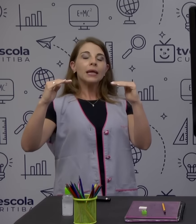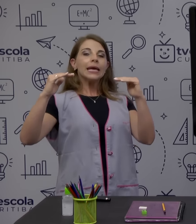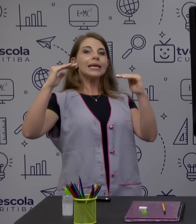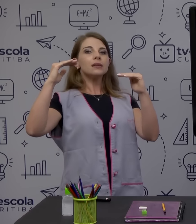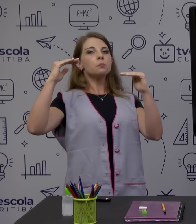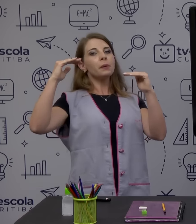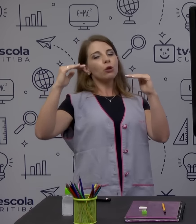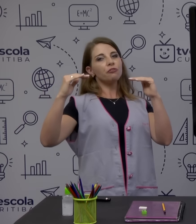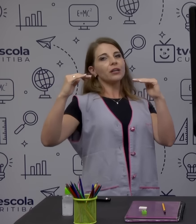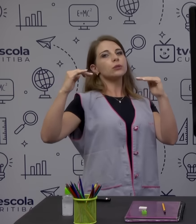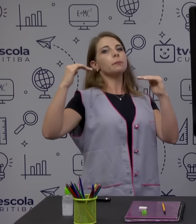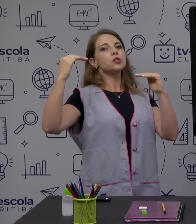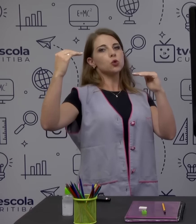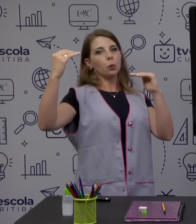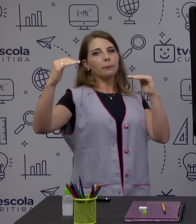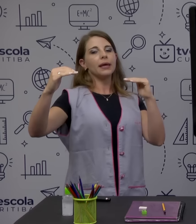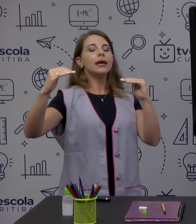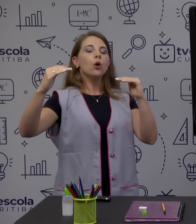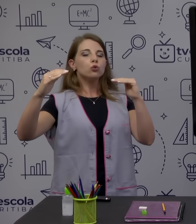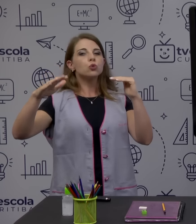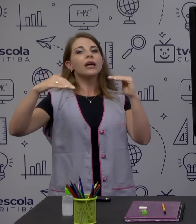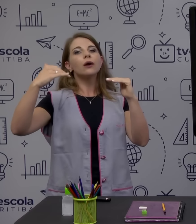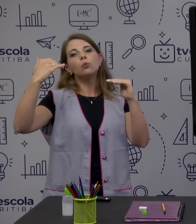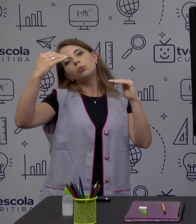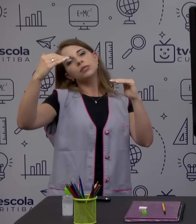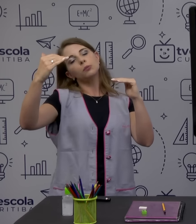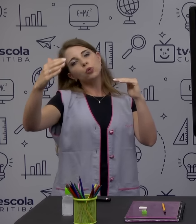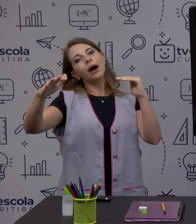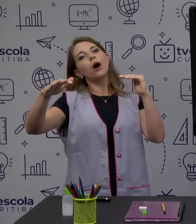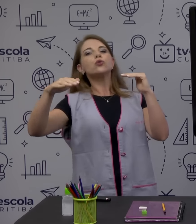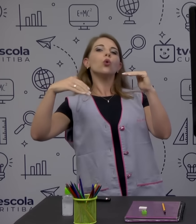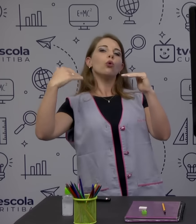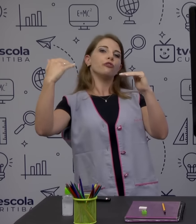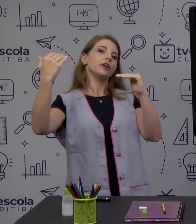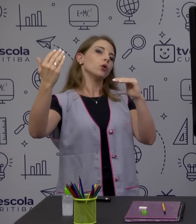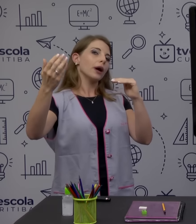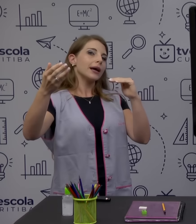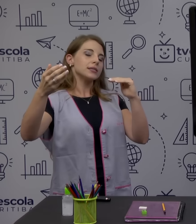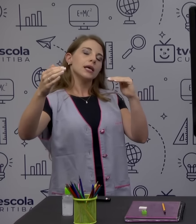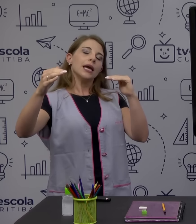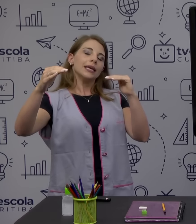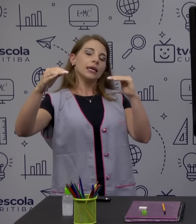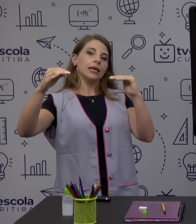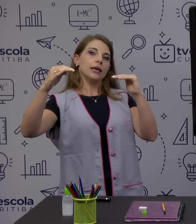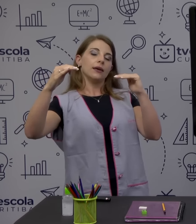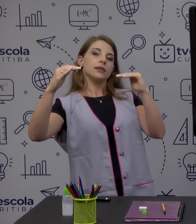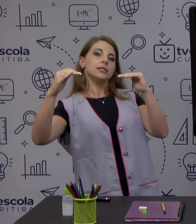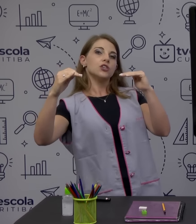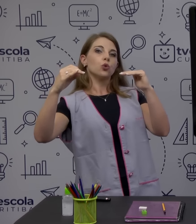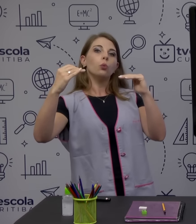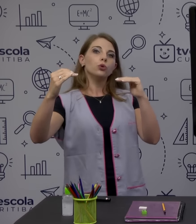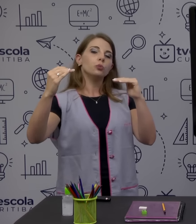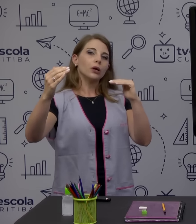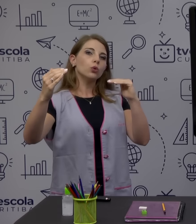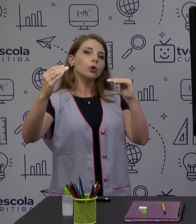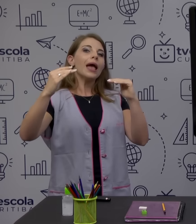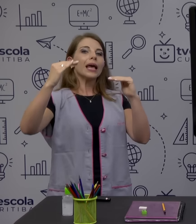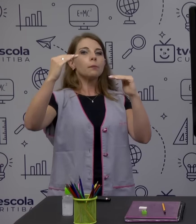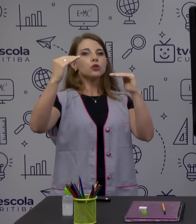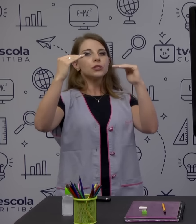E pelo fato da pessoa, né, escutar música muito alta ou conviver em locais que sejam com muito barulho, ela pode ter